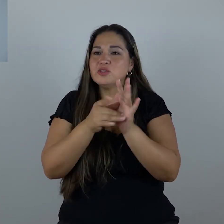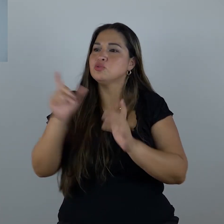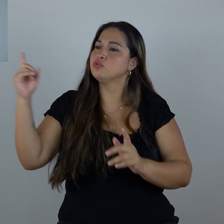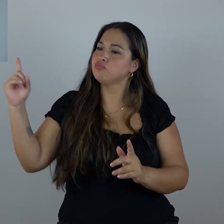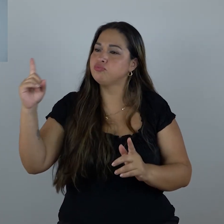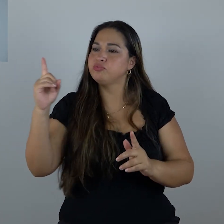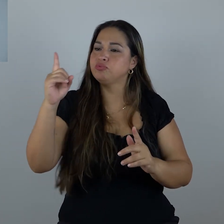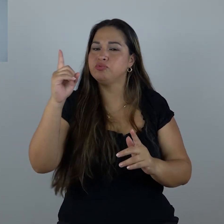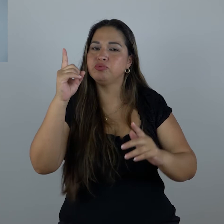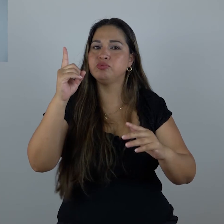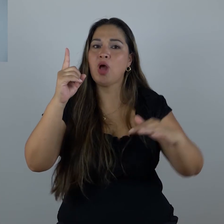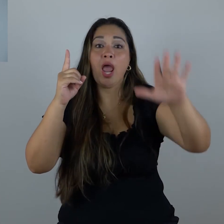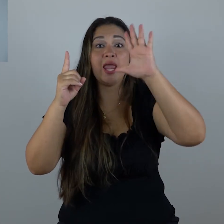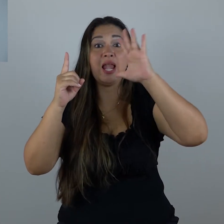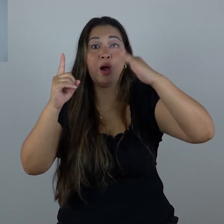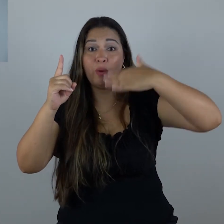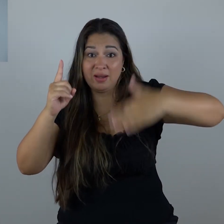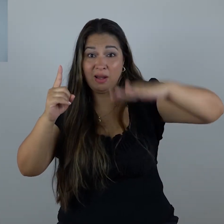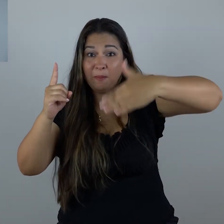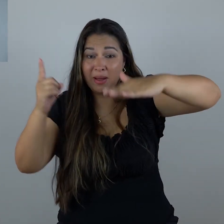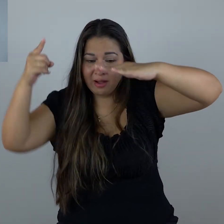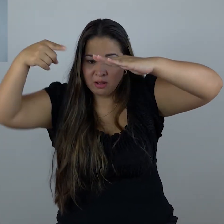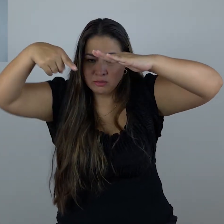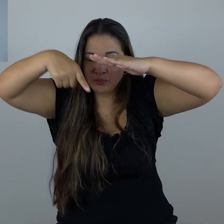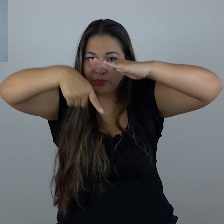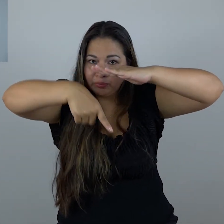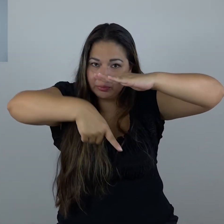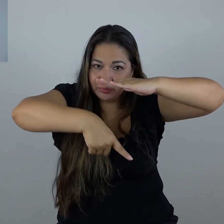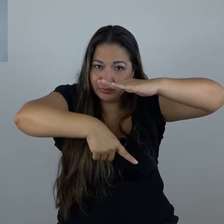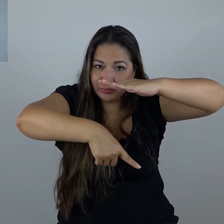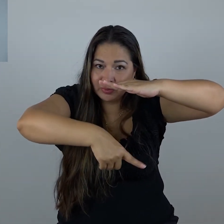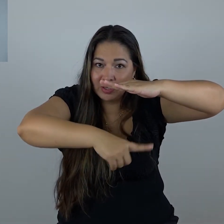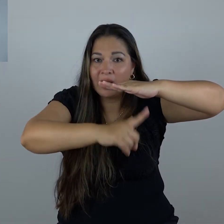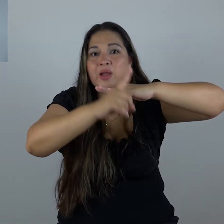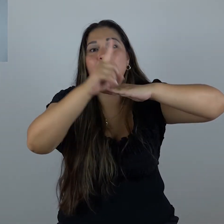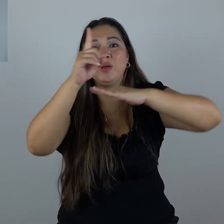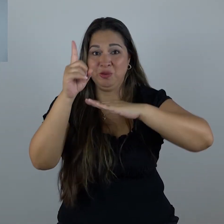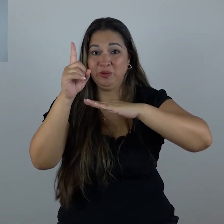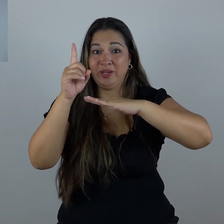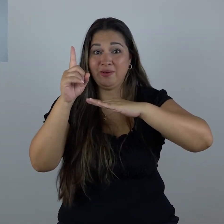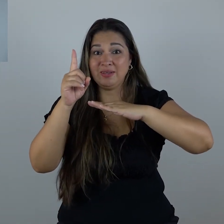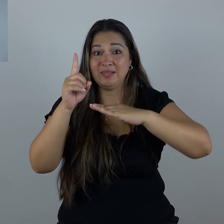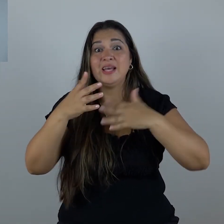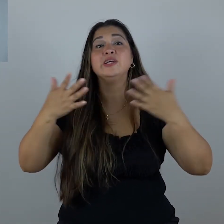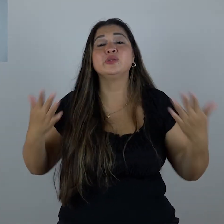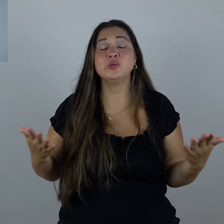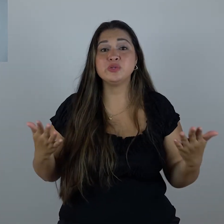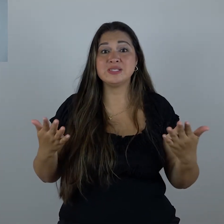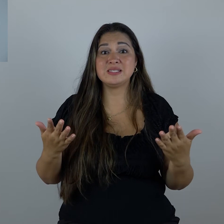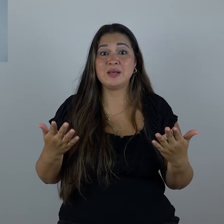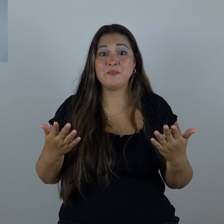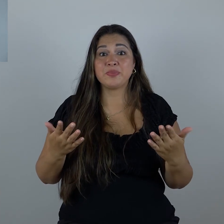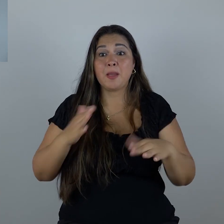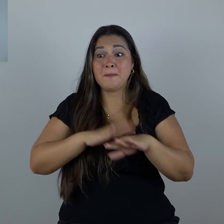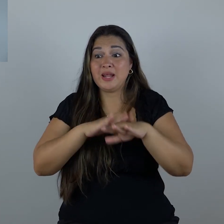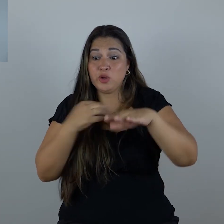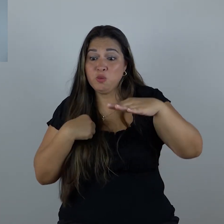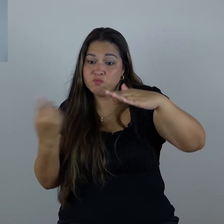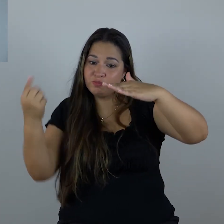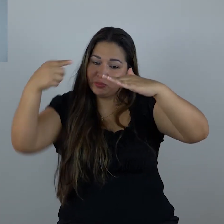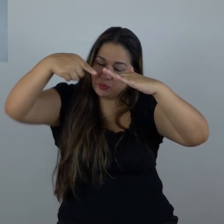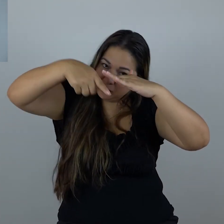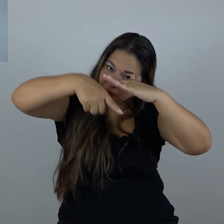que el apóstol Pablo dice a los romanos es lo mismo. El valor que tiene el bautismo, el valor no solamente está